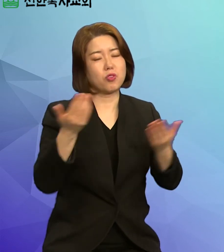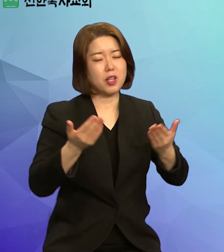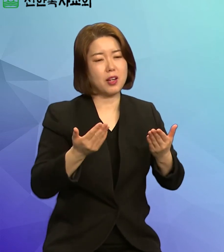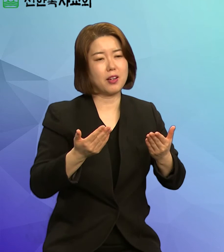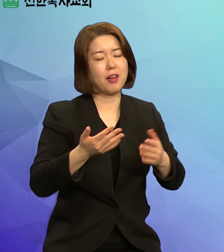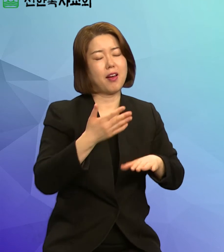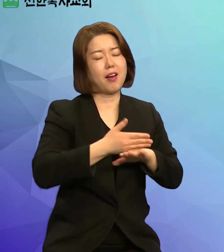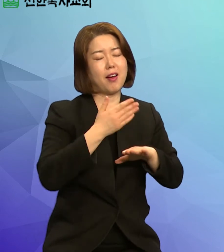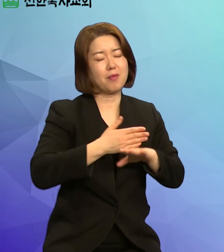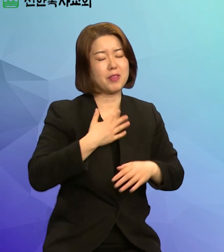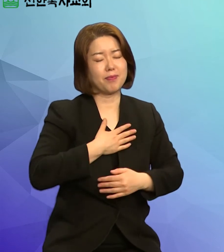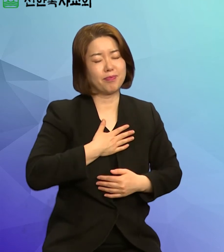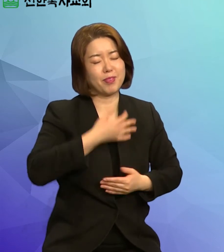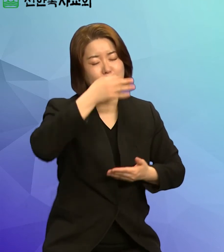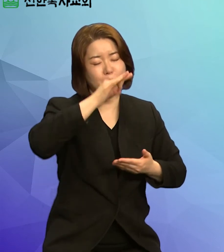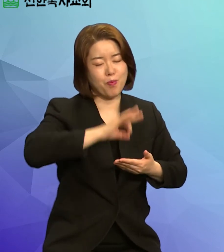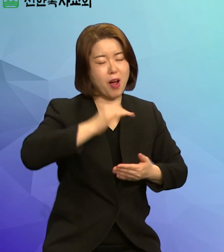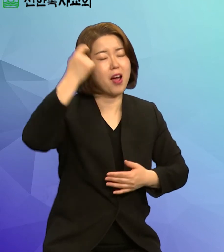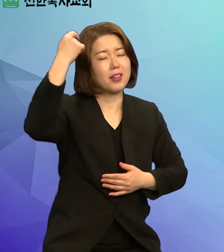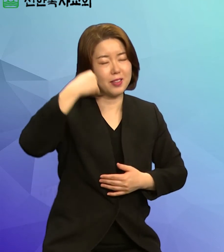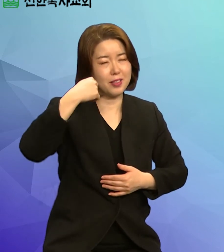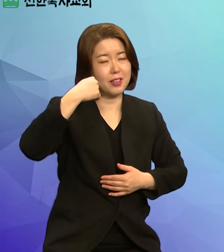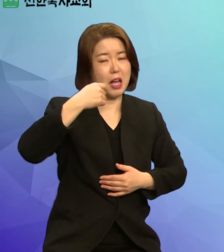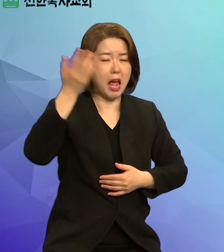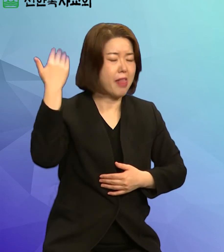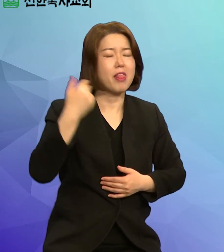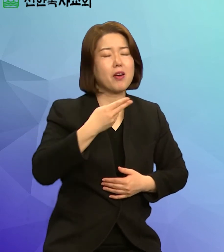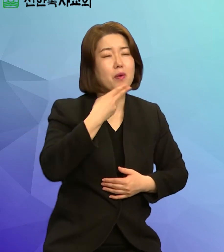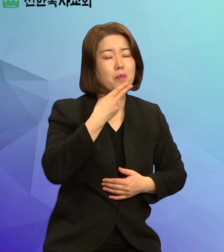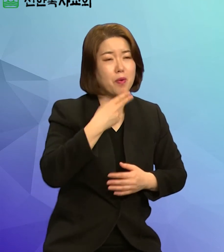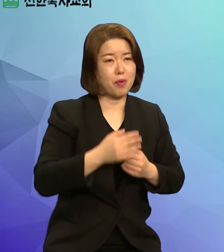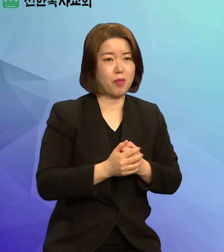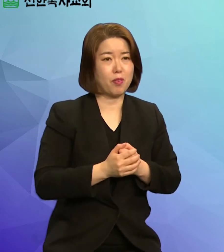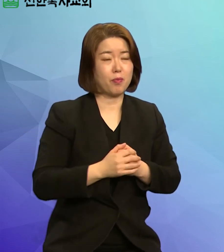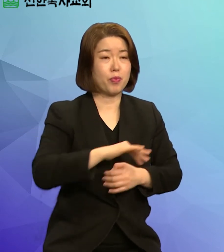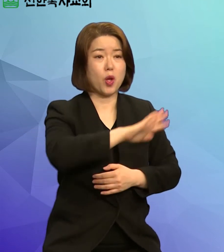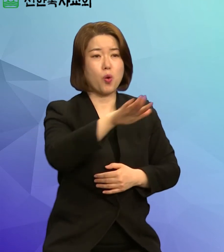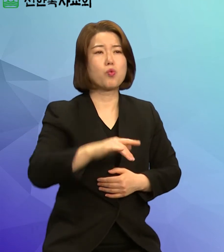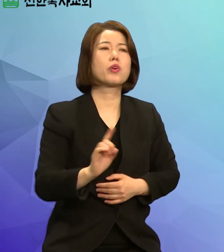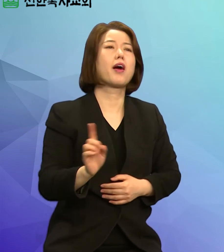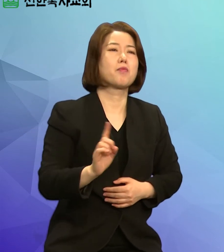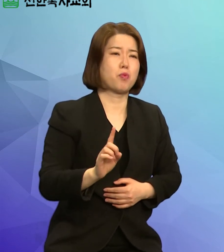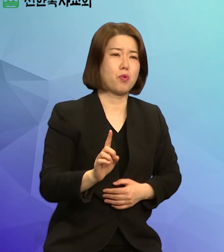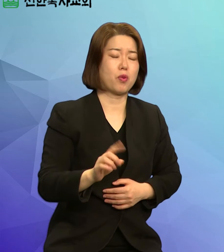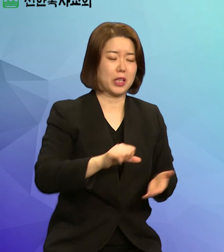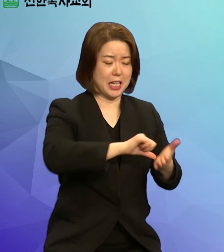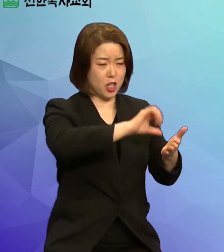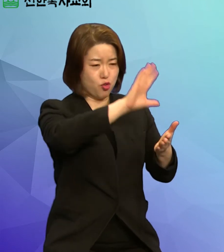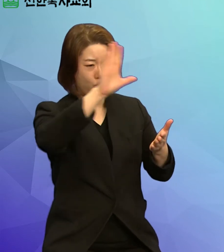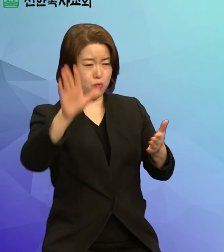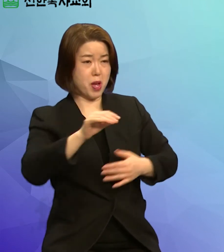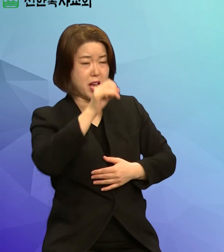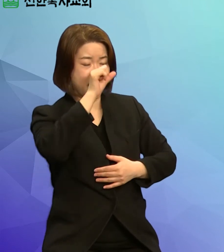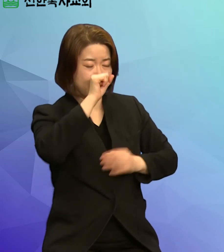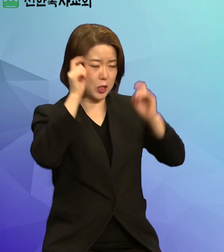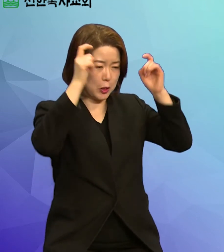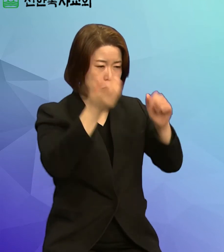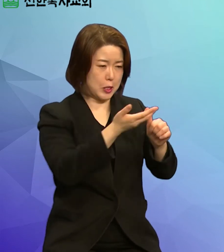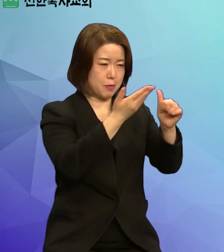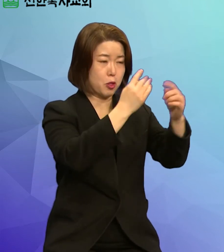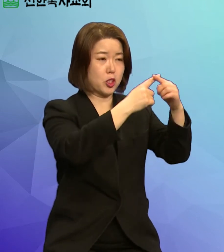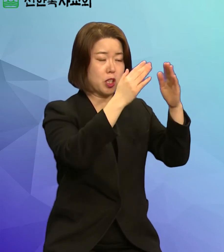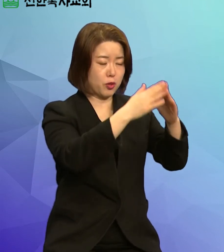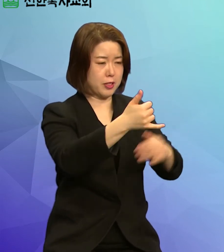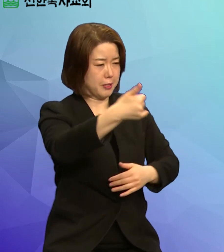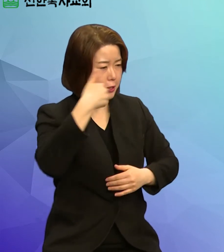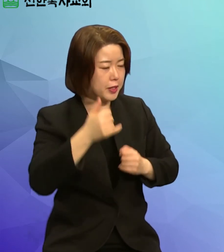보람있게 느껴본 적이 없습니다. 저희가 무엇이라고 유명한 선한목자교회에서 전화해주고